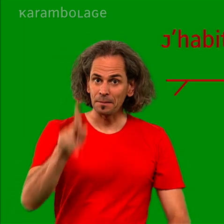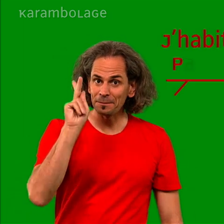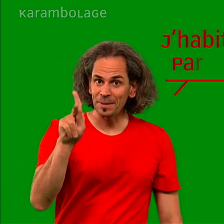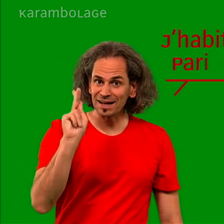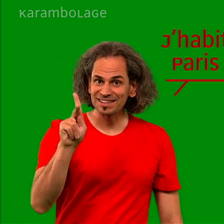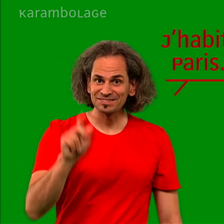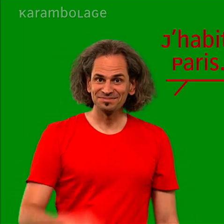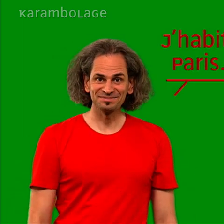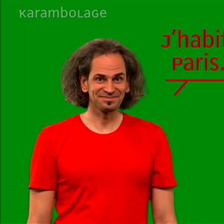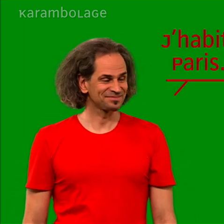Ich wohne in Paris.